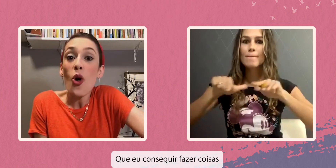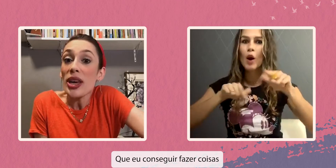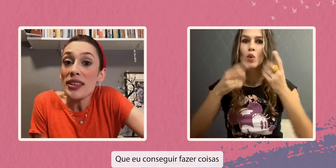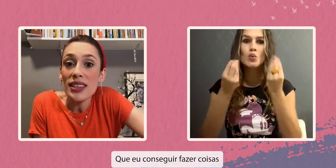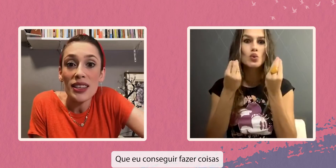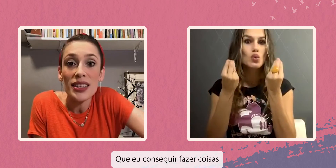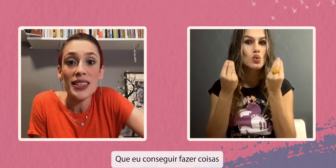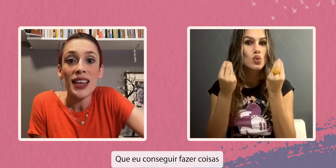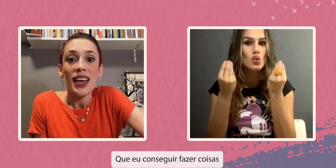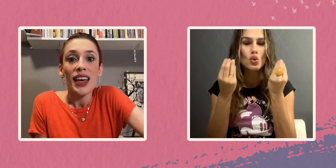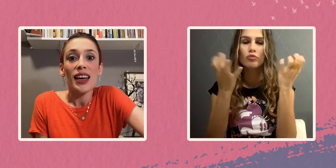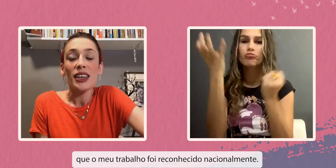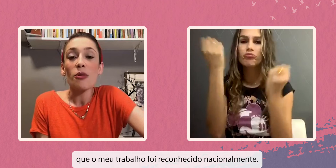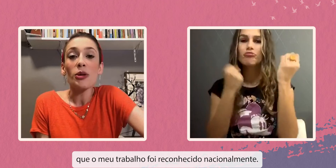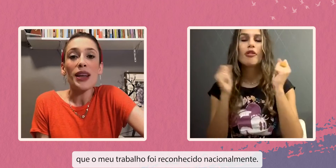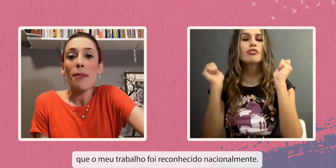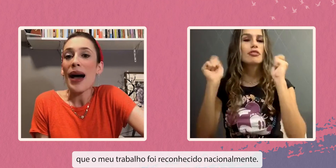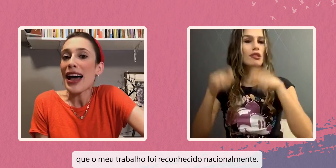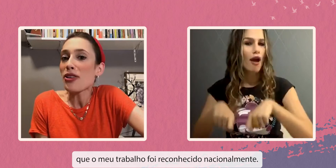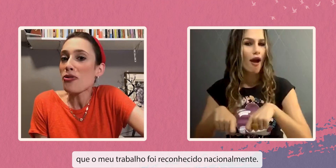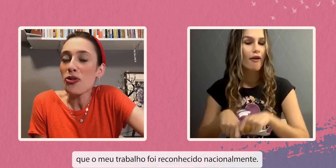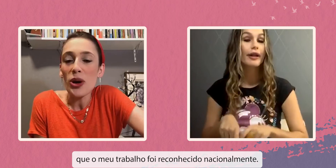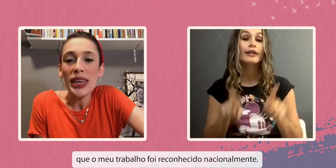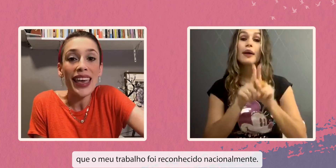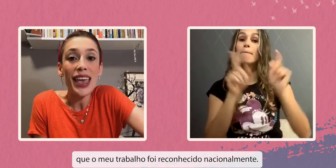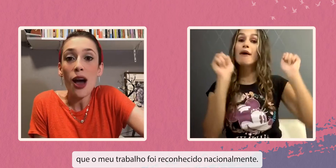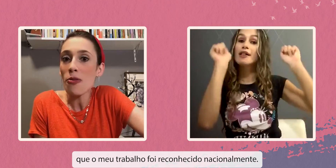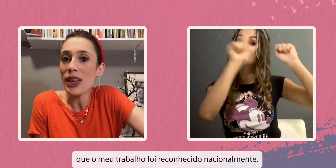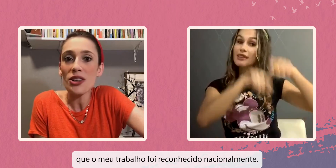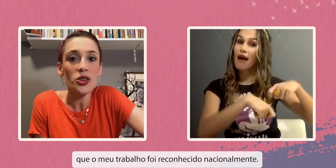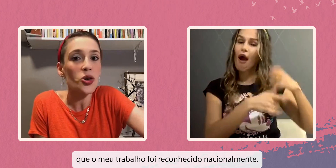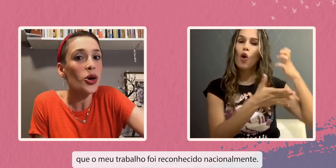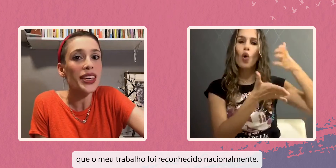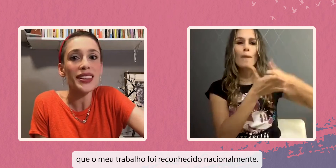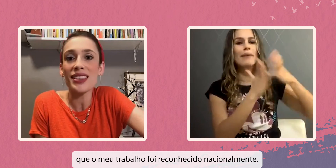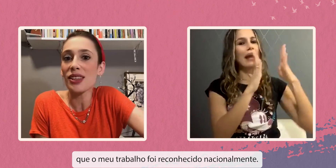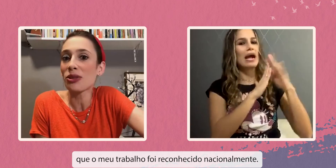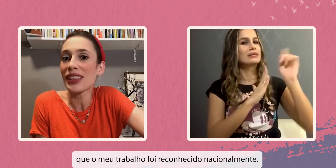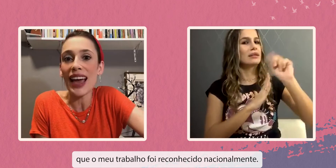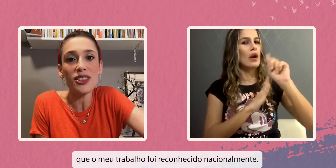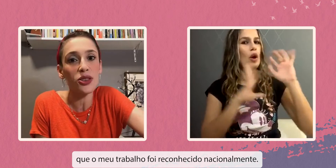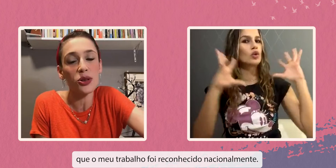fazer coisas, que o meu trabalho foi realmente